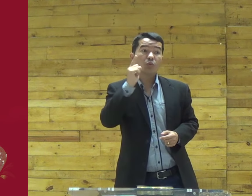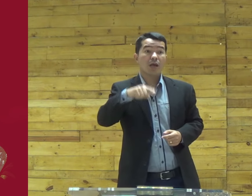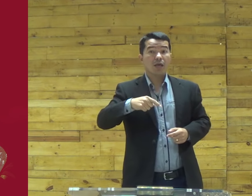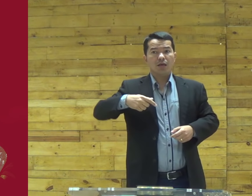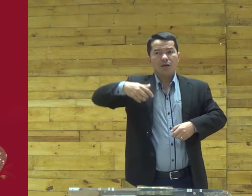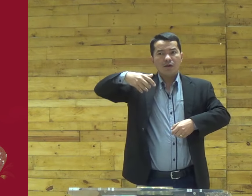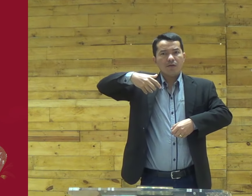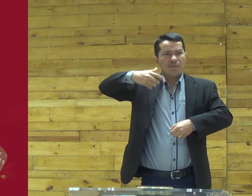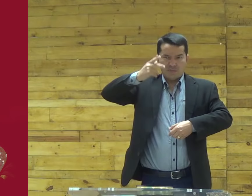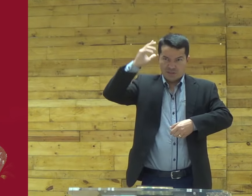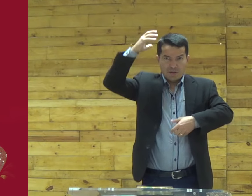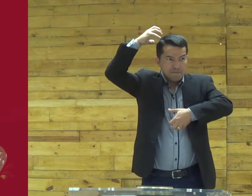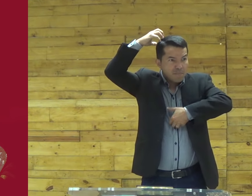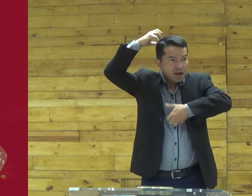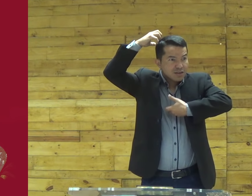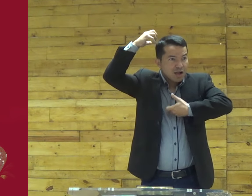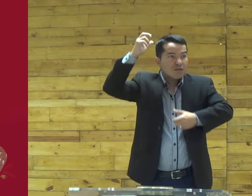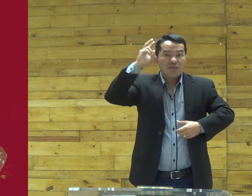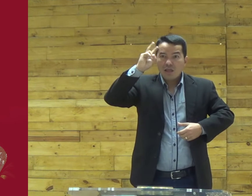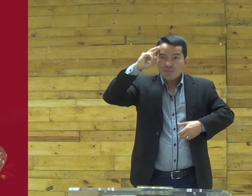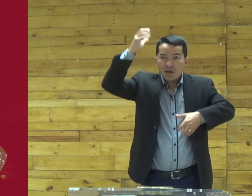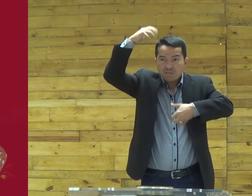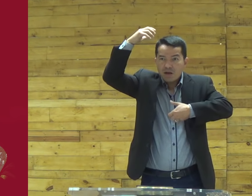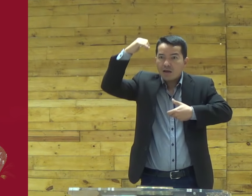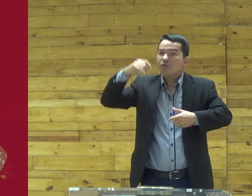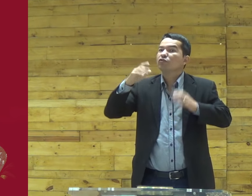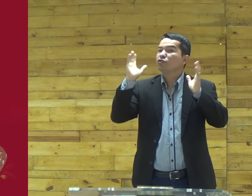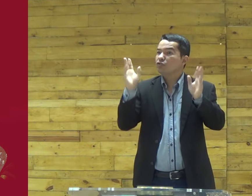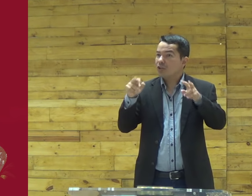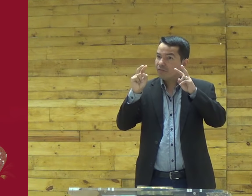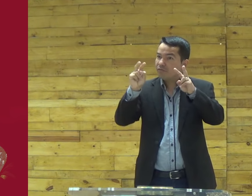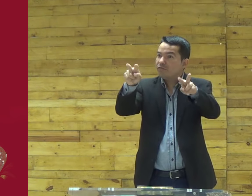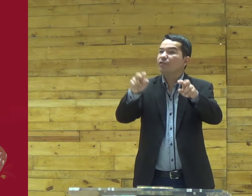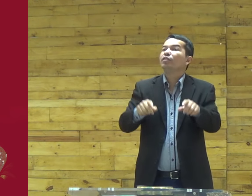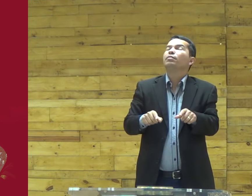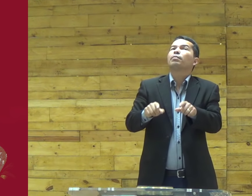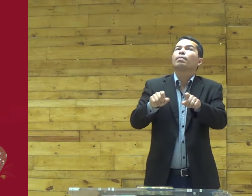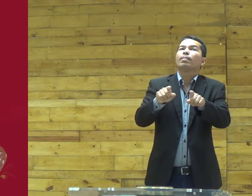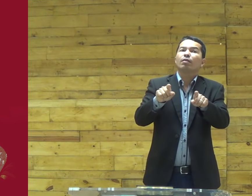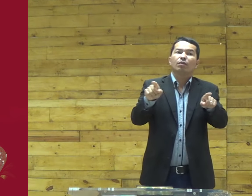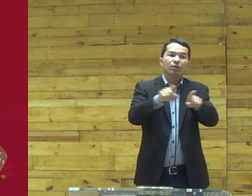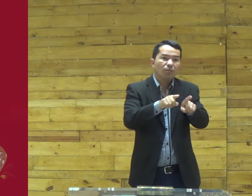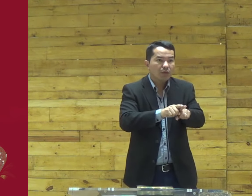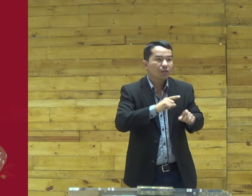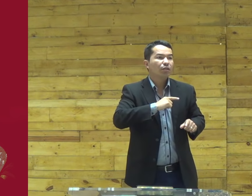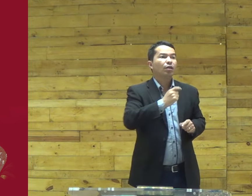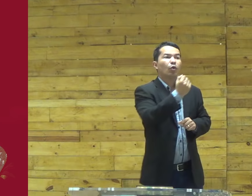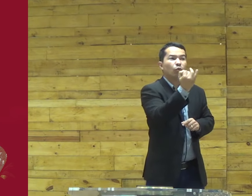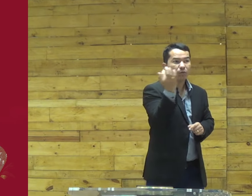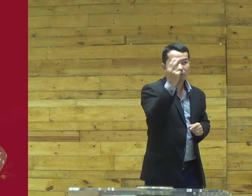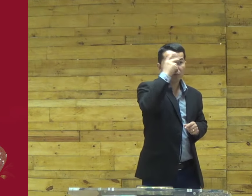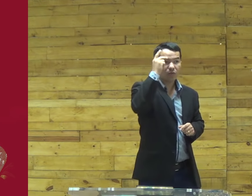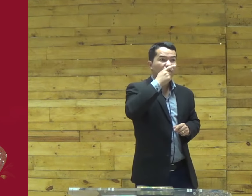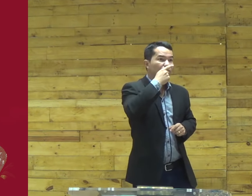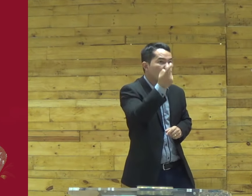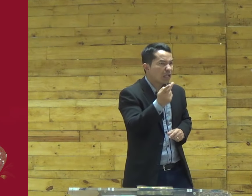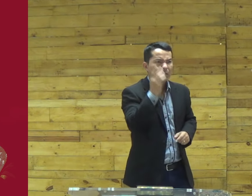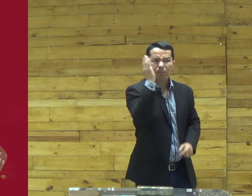fala que surdo é macaco, sabe? Tem isso também, a gente já viu e também a gente já viu algumas pessoas